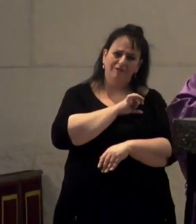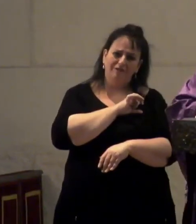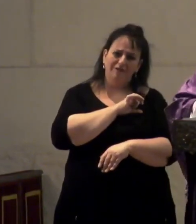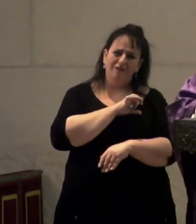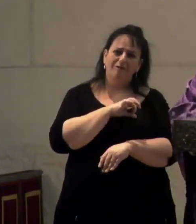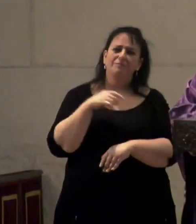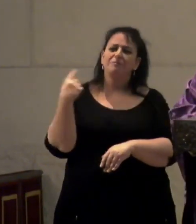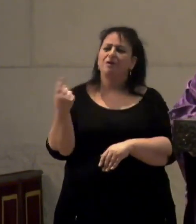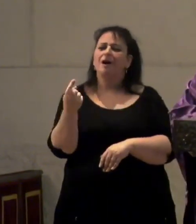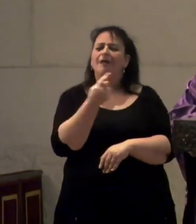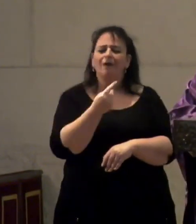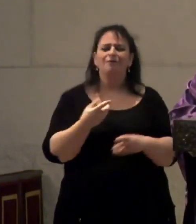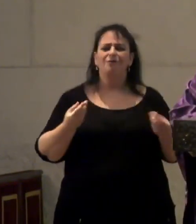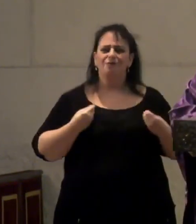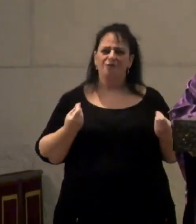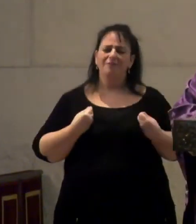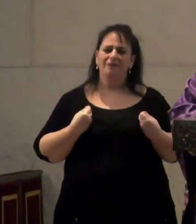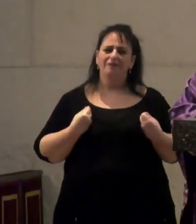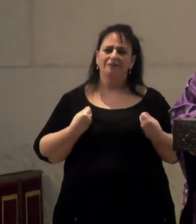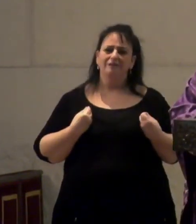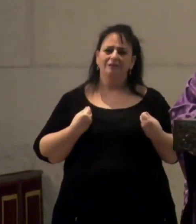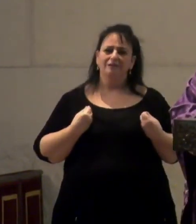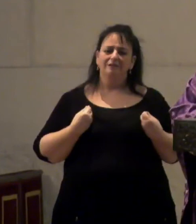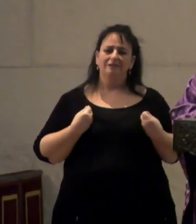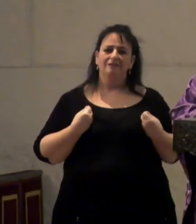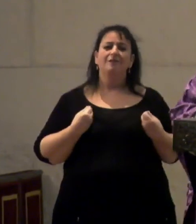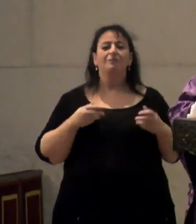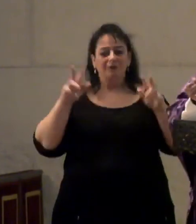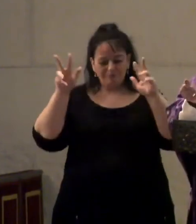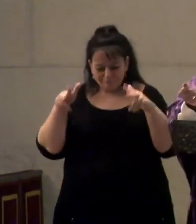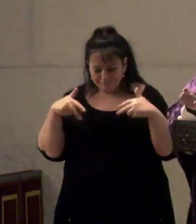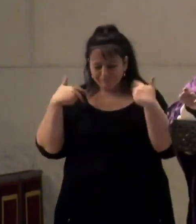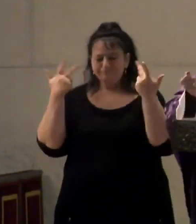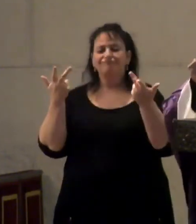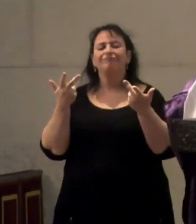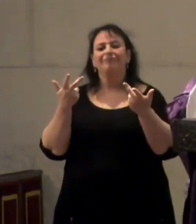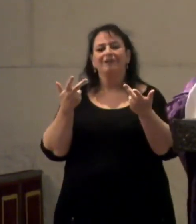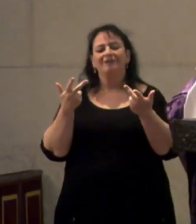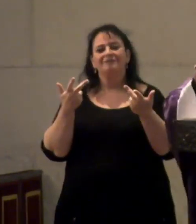todo lo que cada uno pueda estar viviendo. Pero dejémonos también